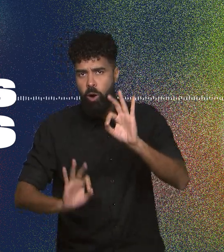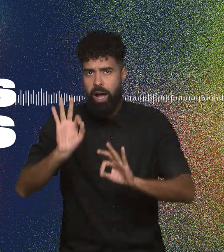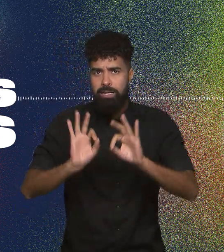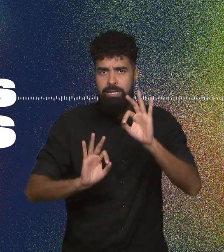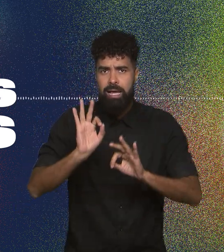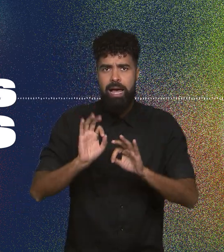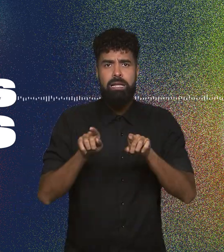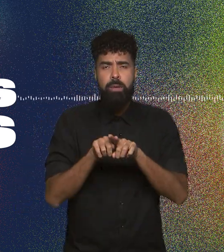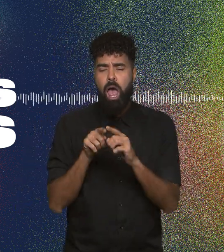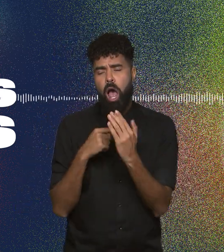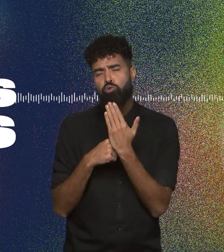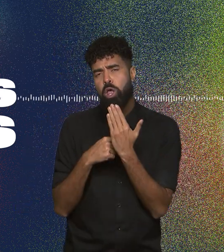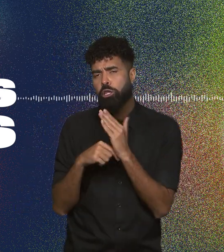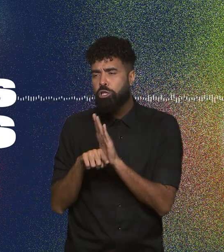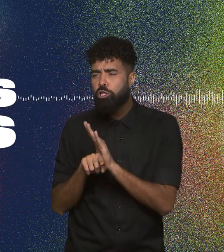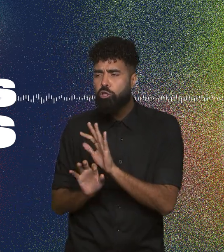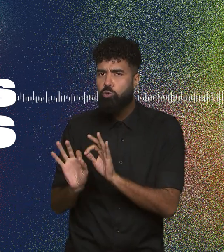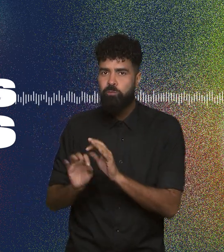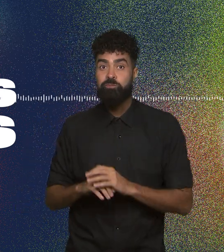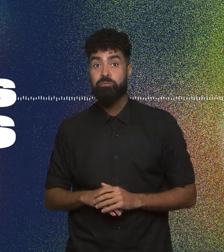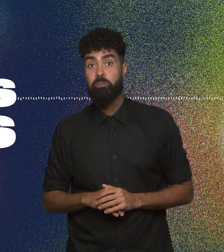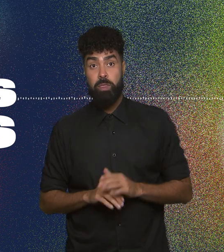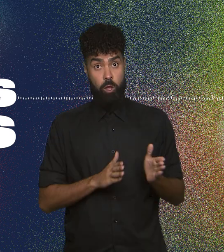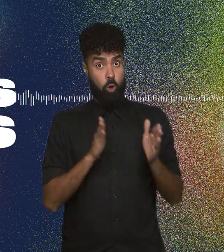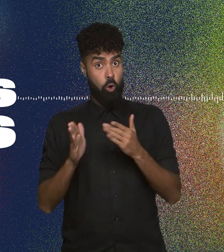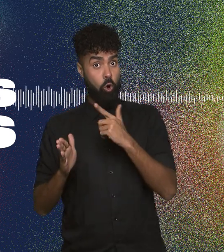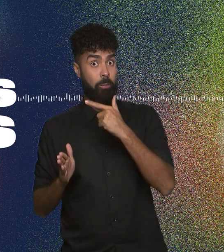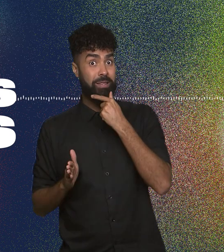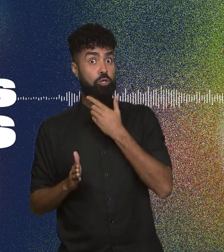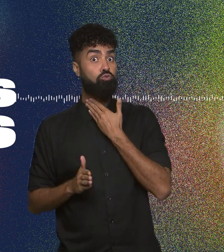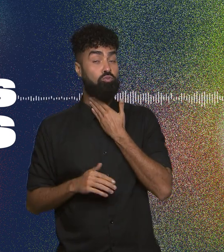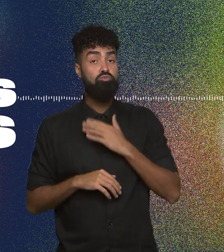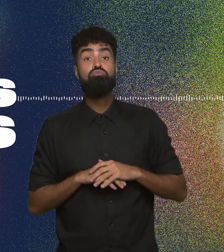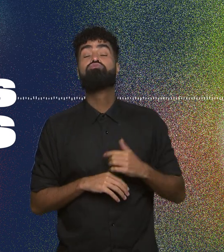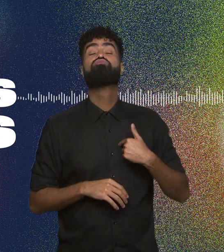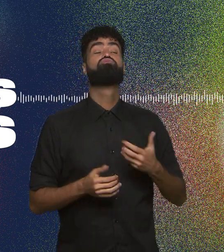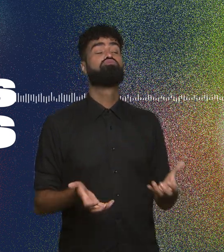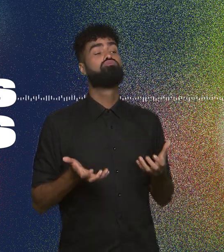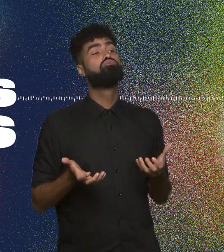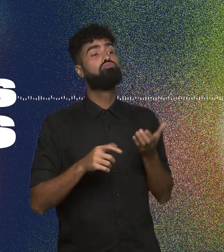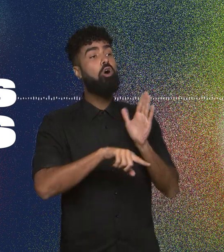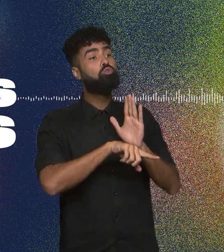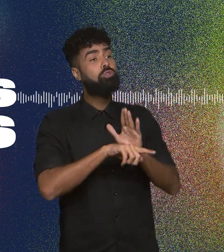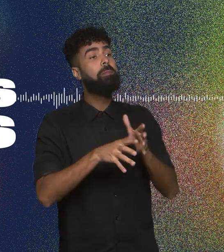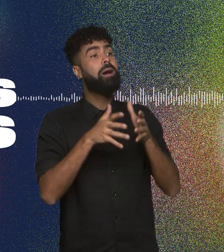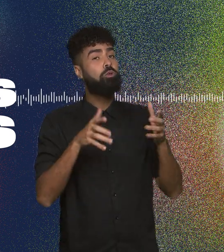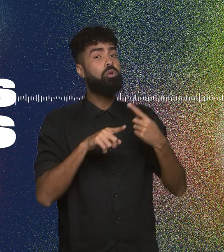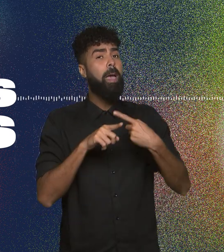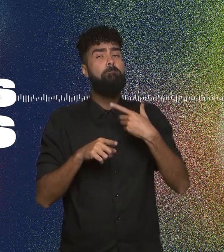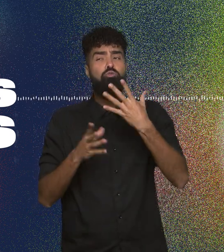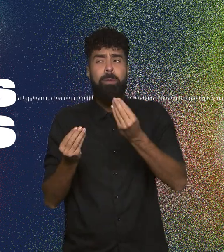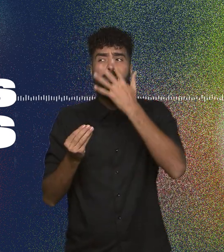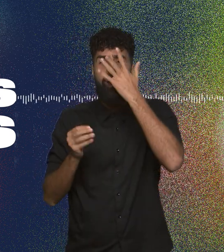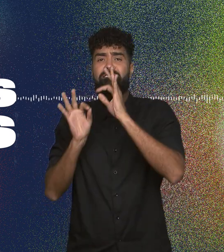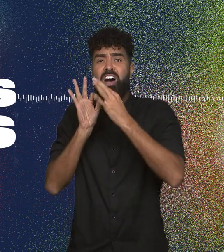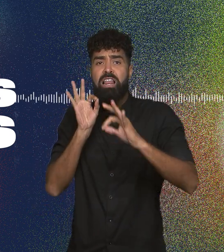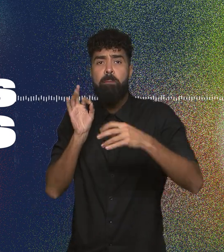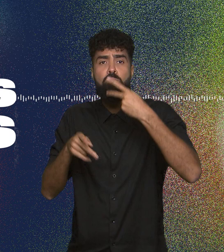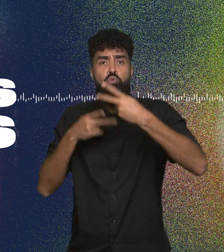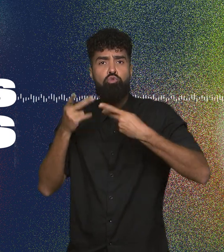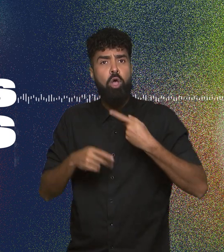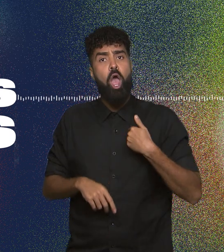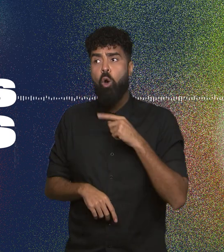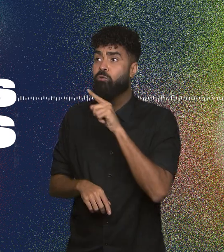bem ajudadinho. Eu quero ajudar mais, por causa de ter muita pessoa que fala muito. Falar para ela que se não